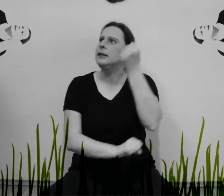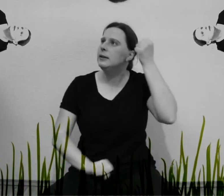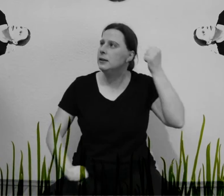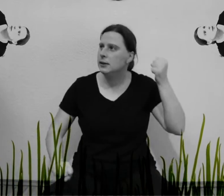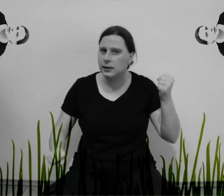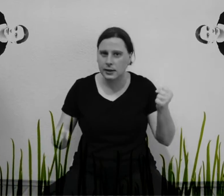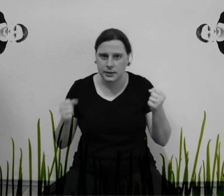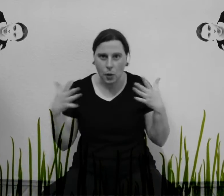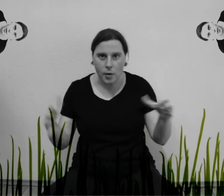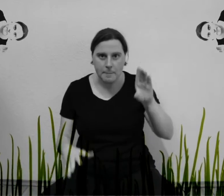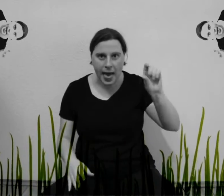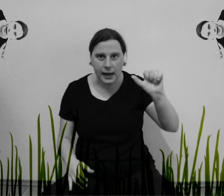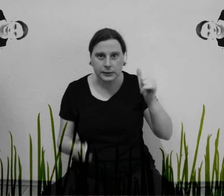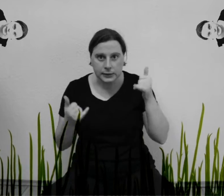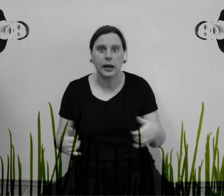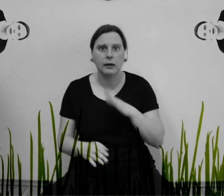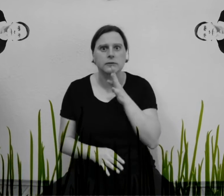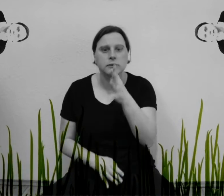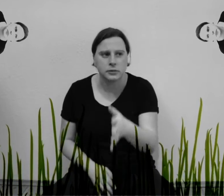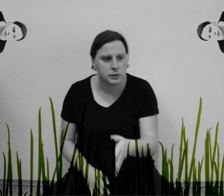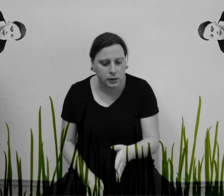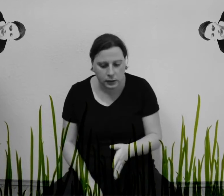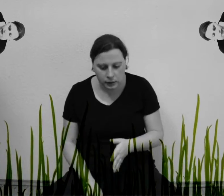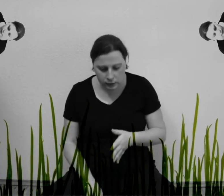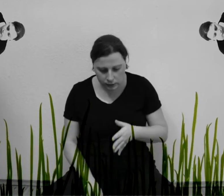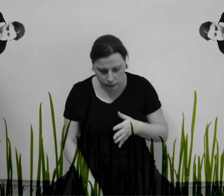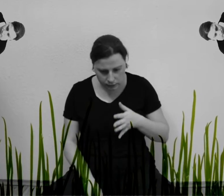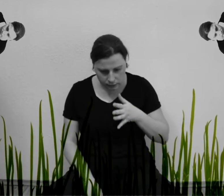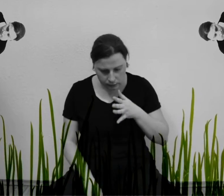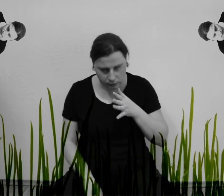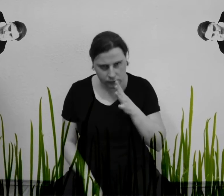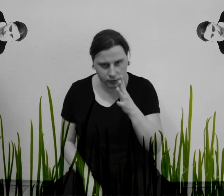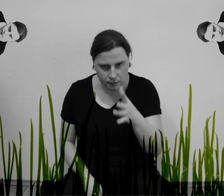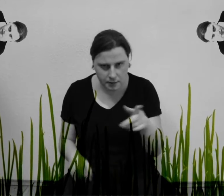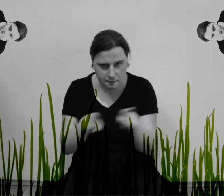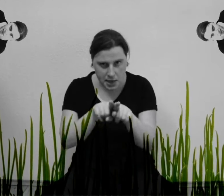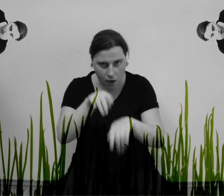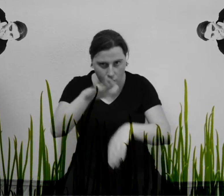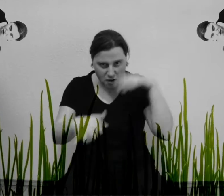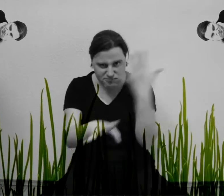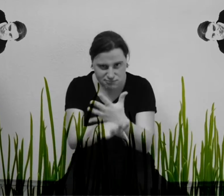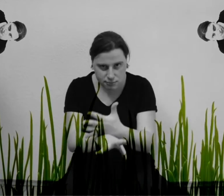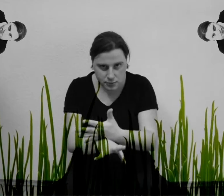bla, erleuchte mich Er spricht zu mir In Zungeln